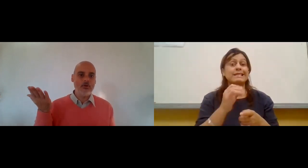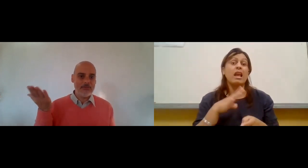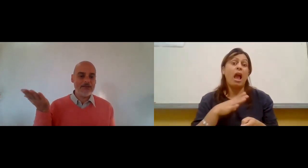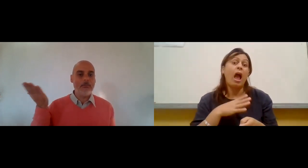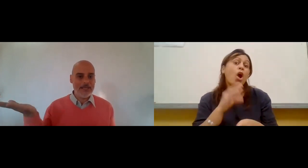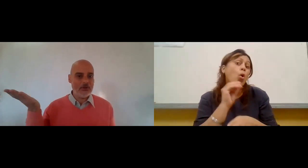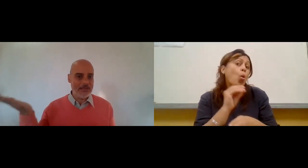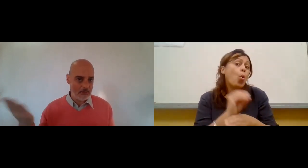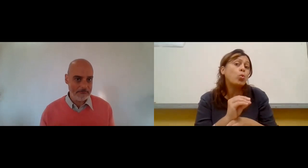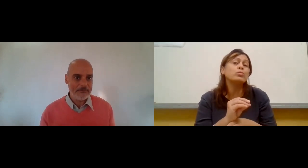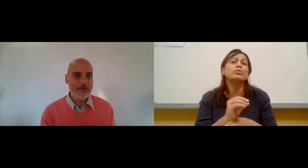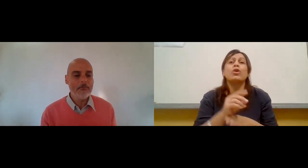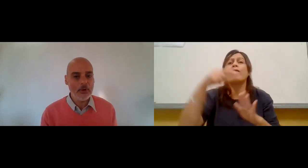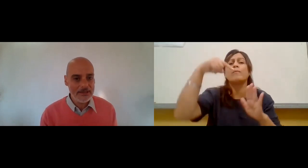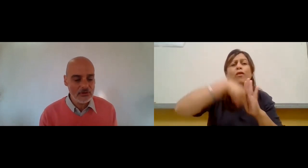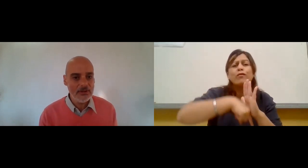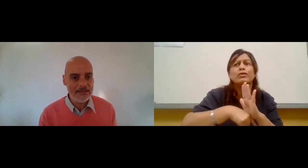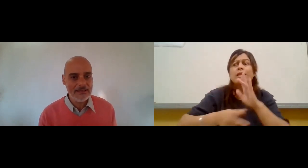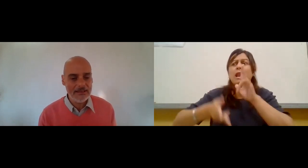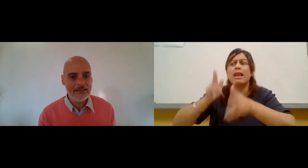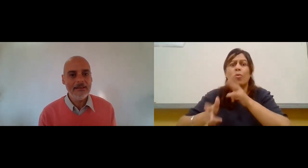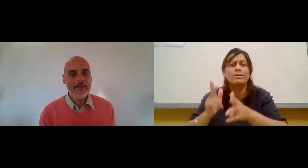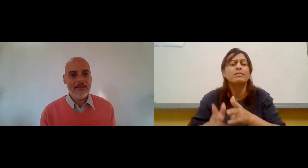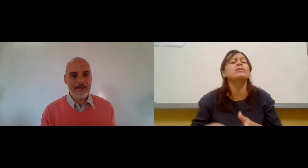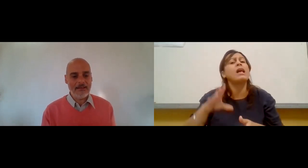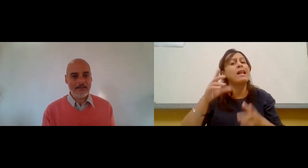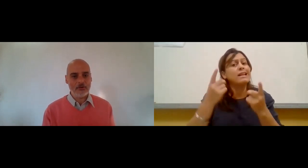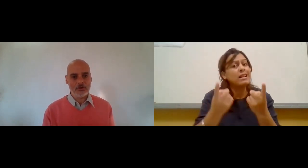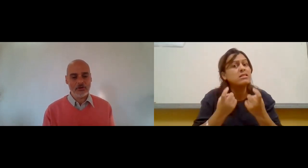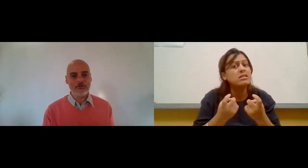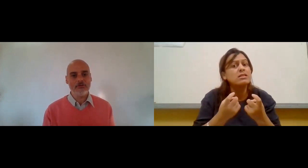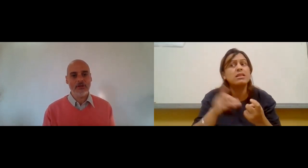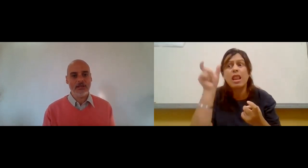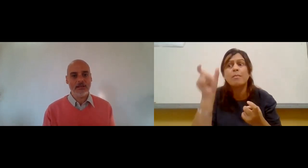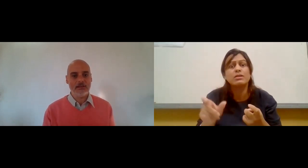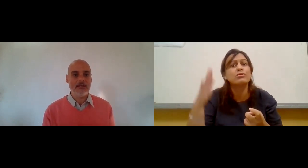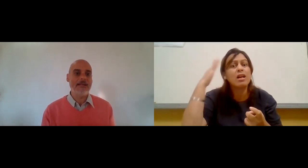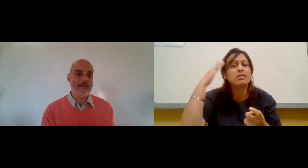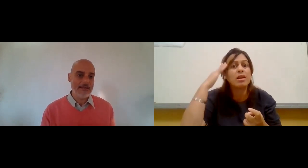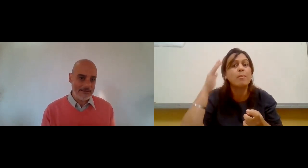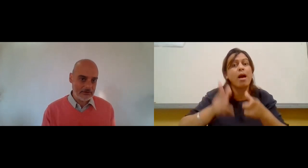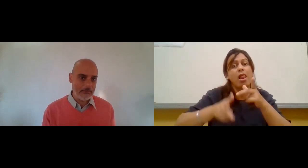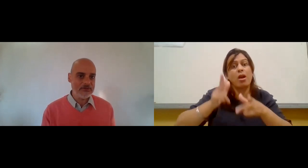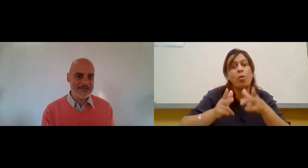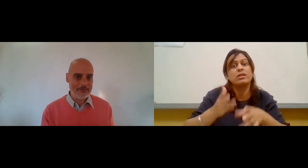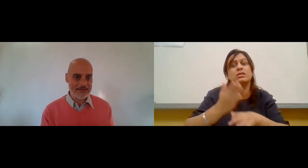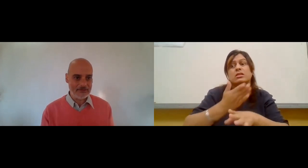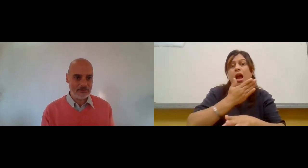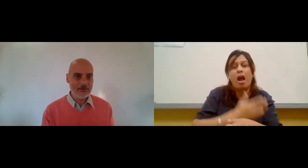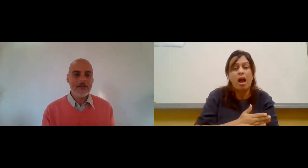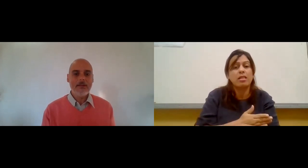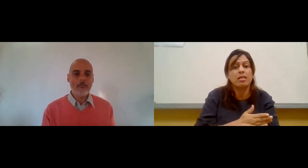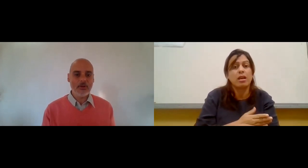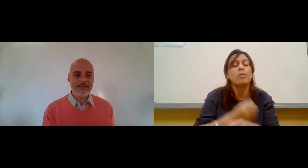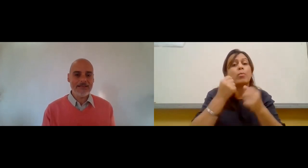un conocimiento previo de lengua. Por eso es que nosotros tomamos examen de